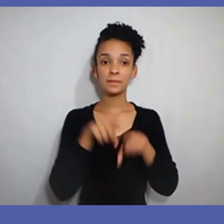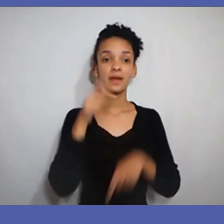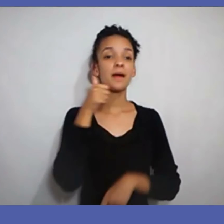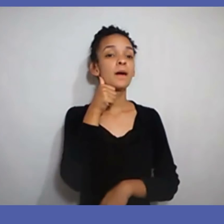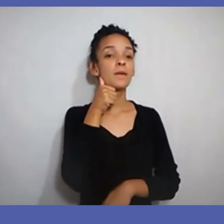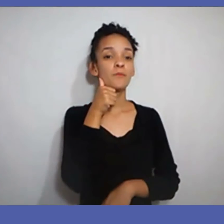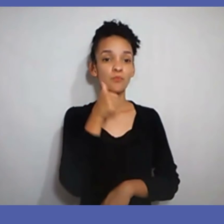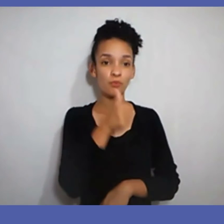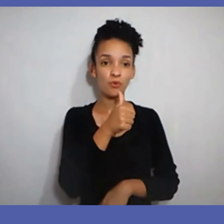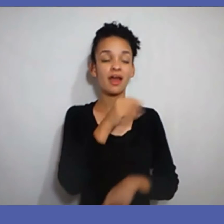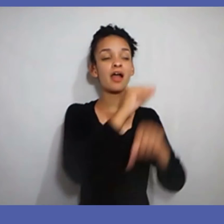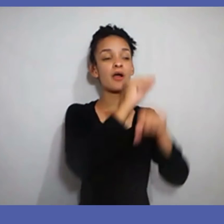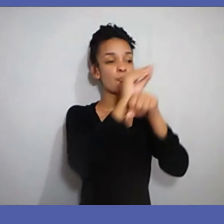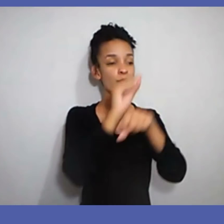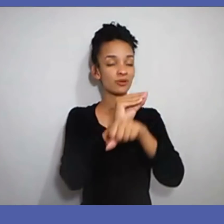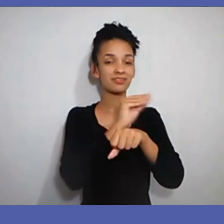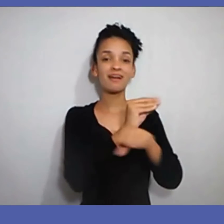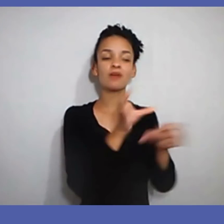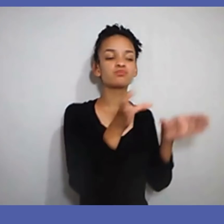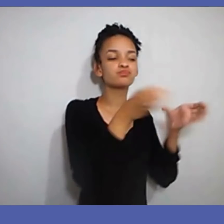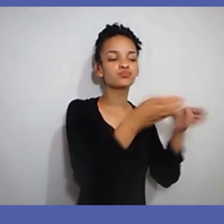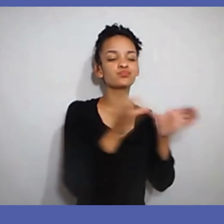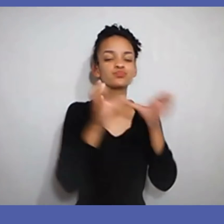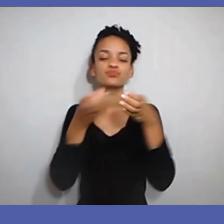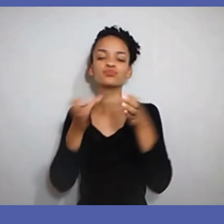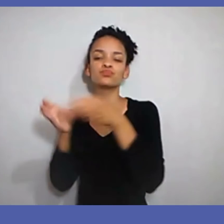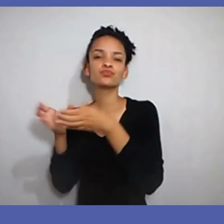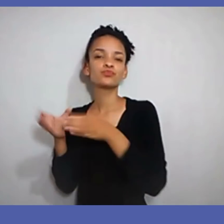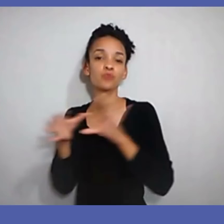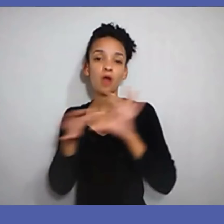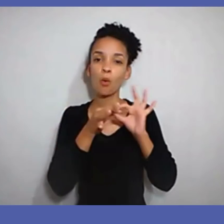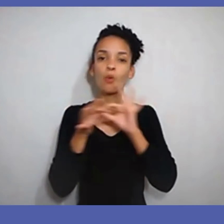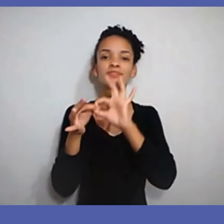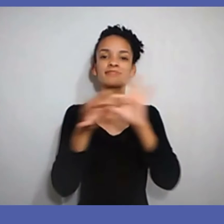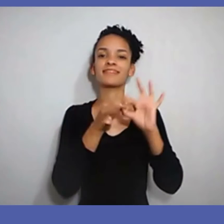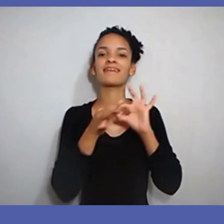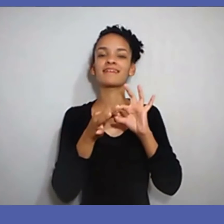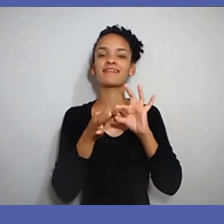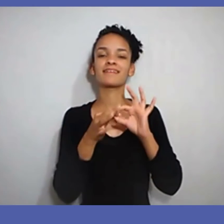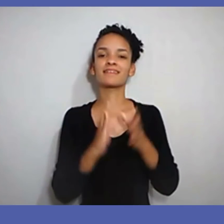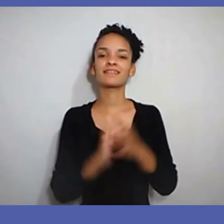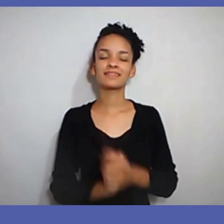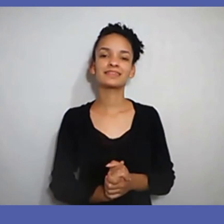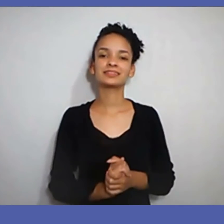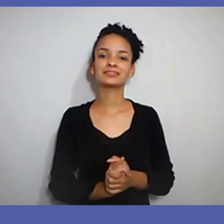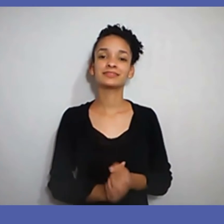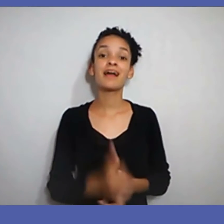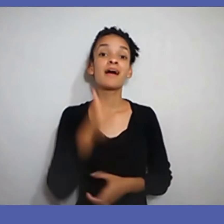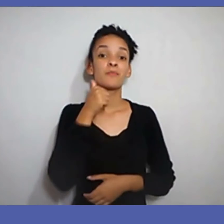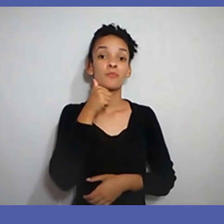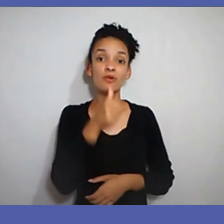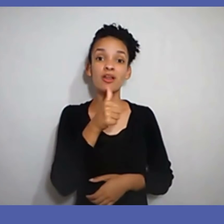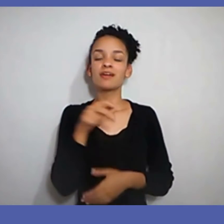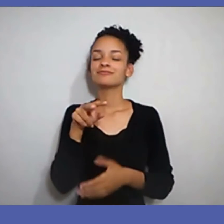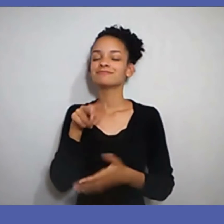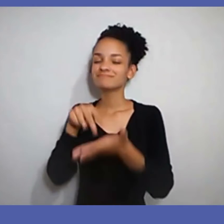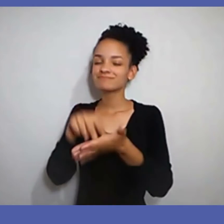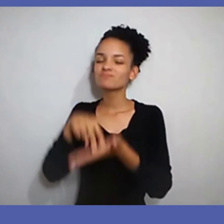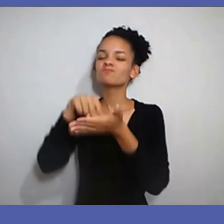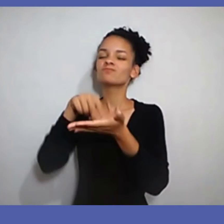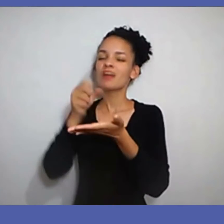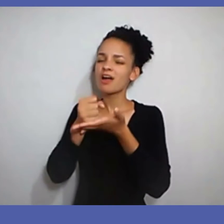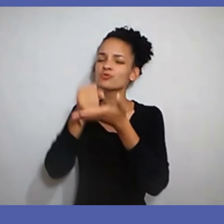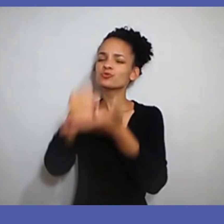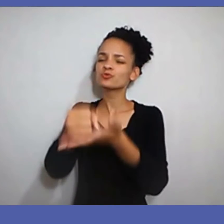de conectadas. Muitas mulheres estão sustentando essas mulheres, é ou não é? Dando o